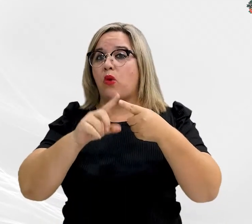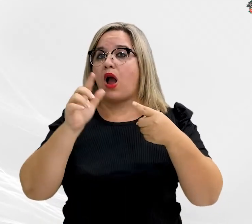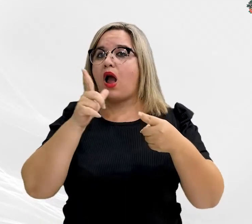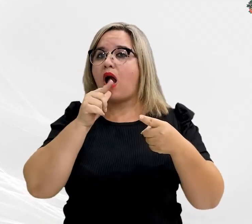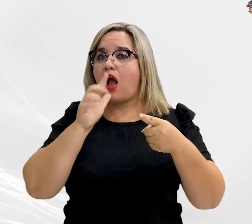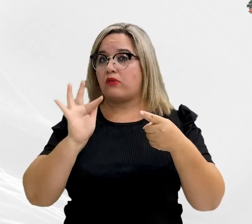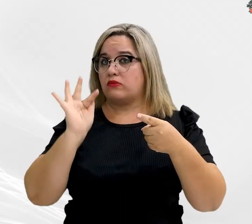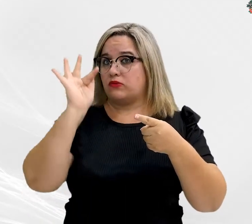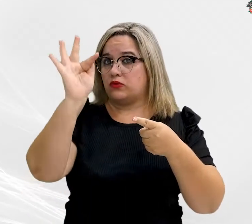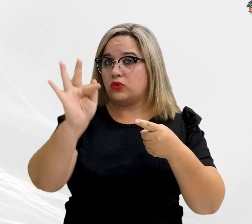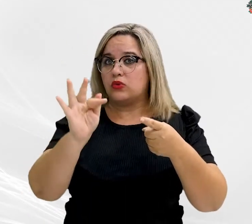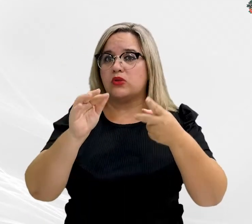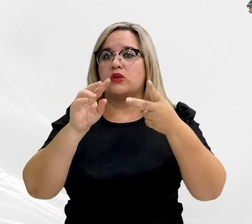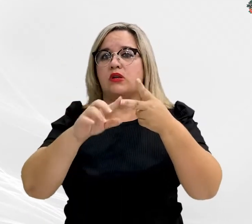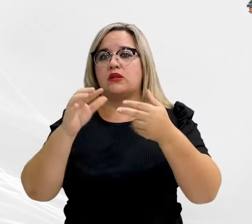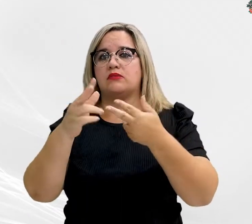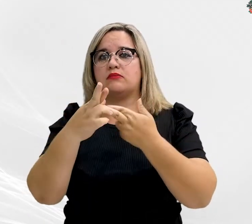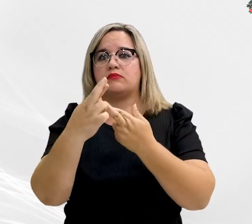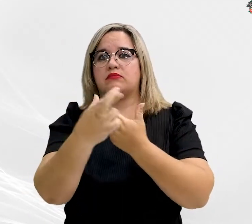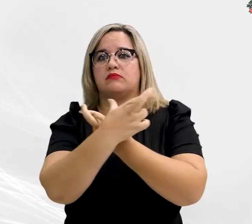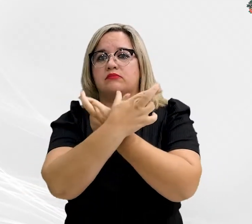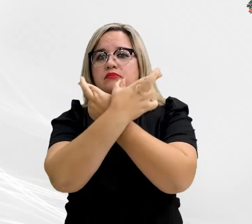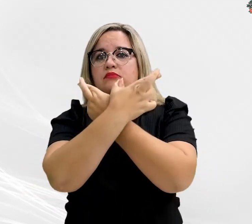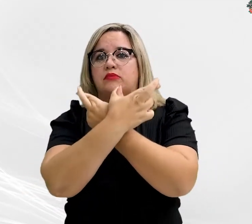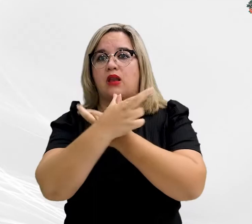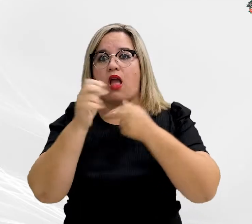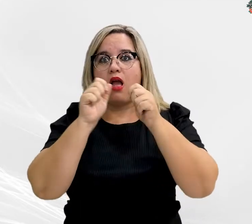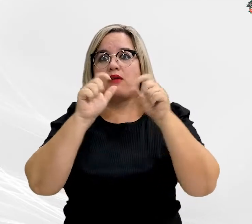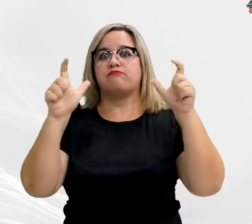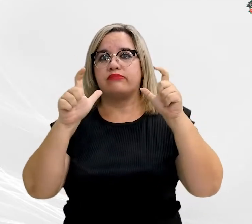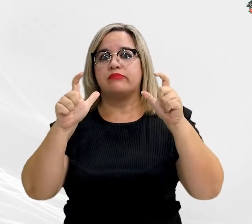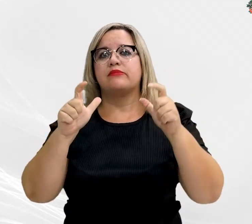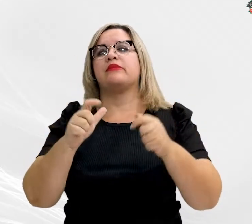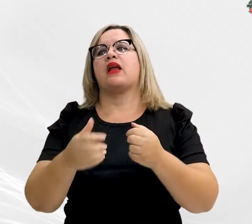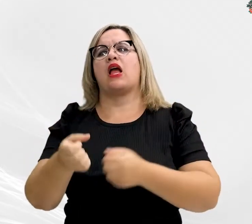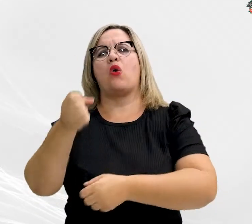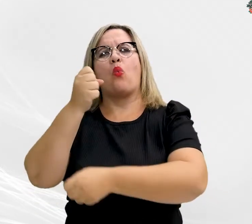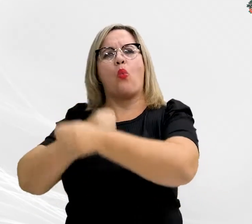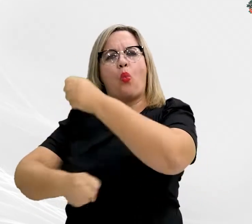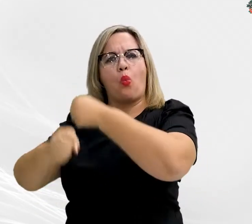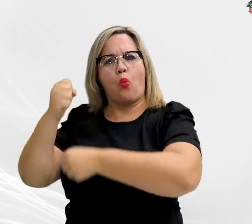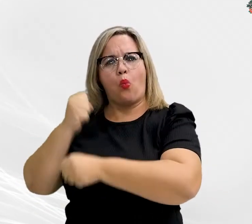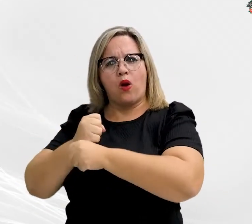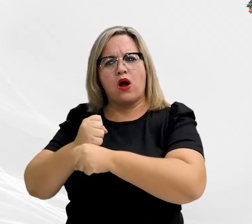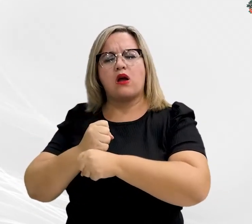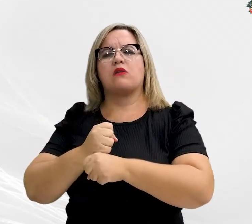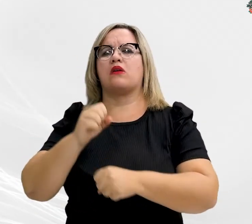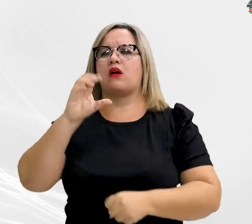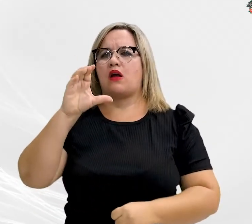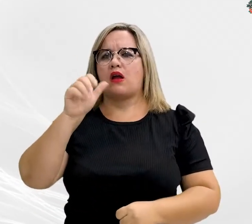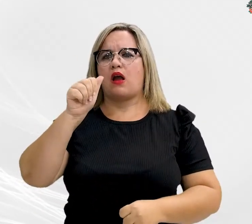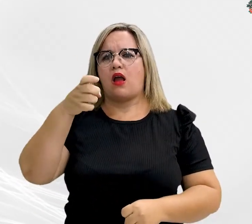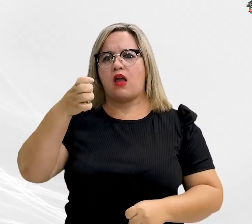o futuro e os satélites alertas no ano passado o caex ambiental atendeu 390